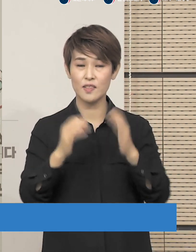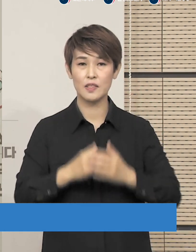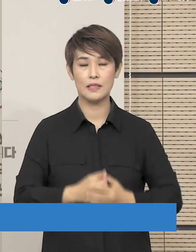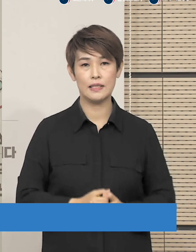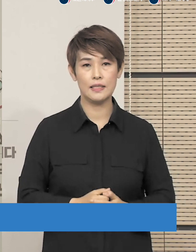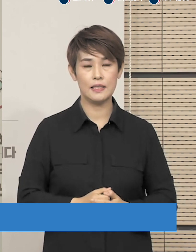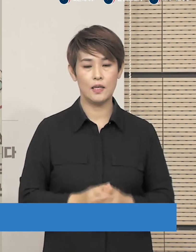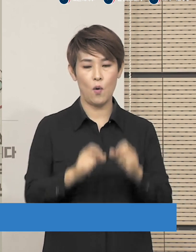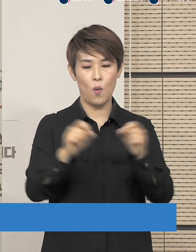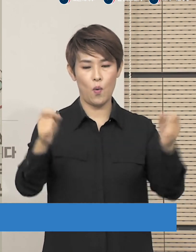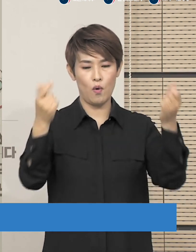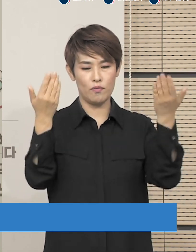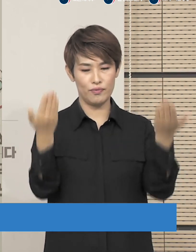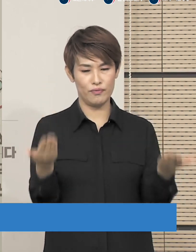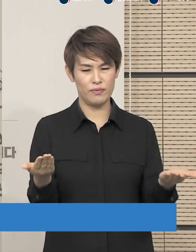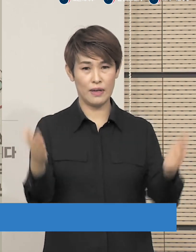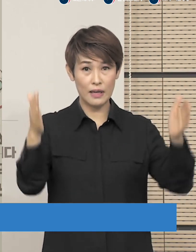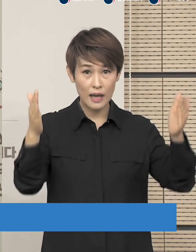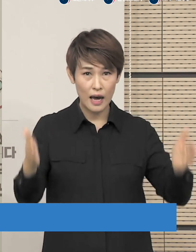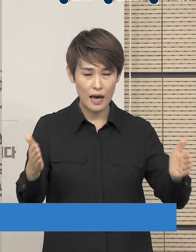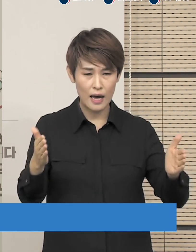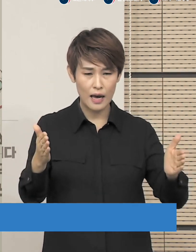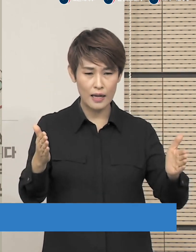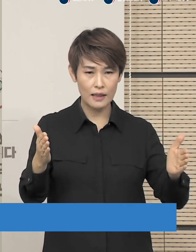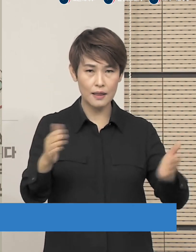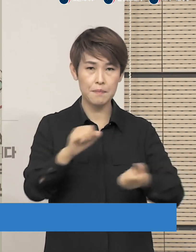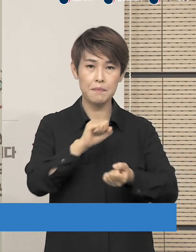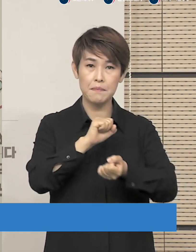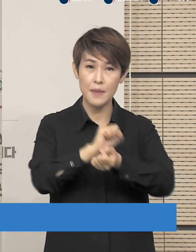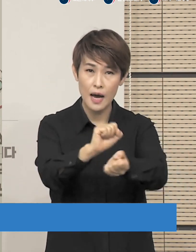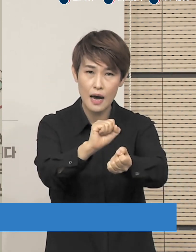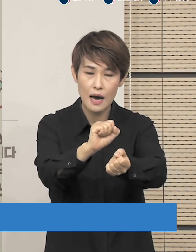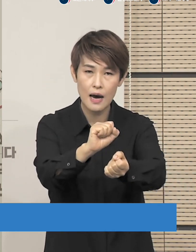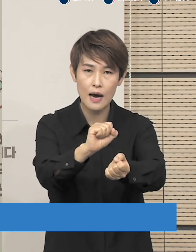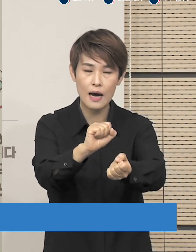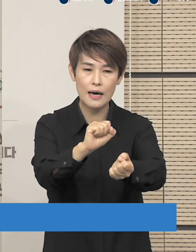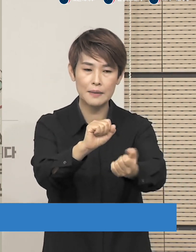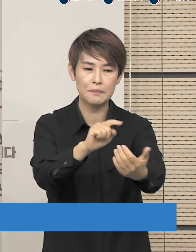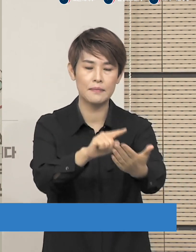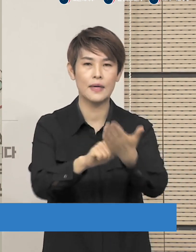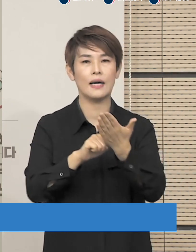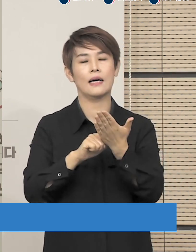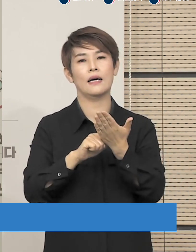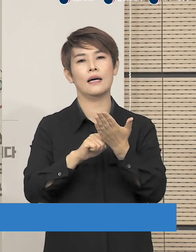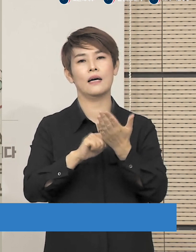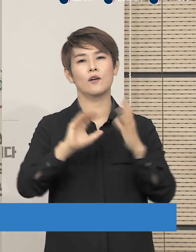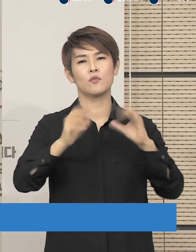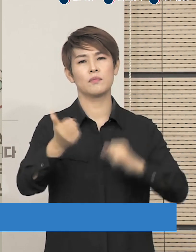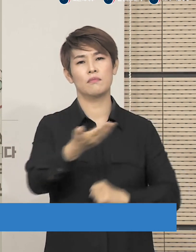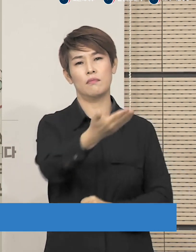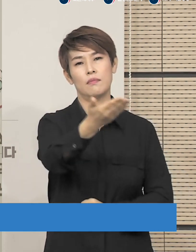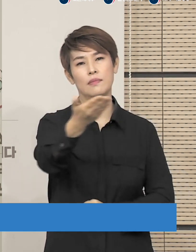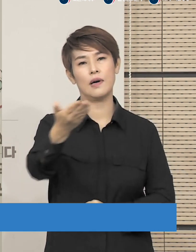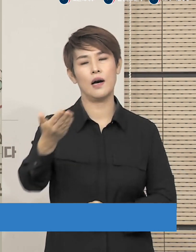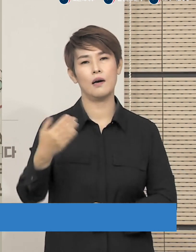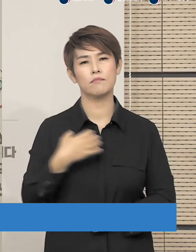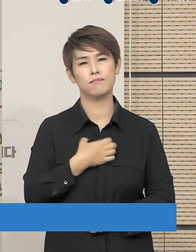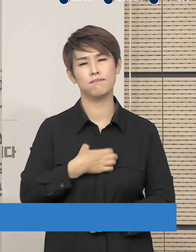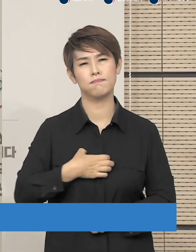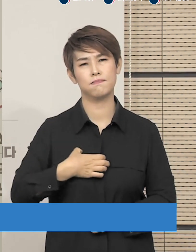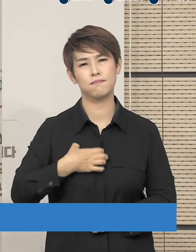연휴 기간 중에 감염이 이루어졌던 사례가 밝혀지면서 아마 국민 여러분들께서 여러 가지 이